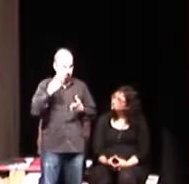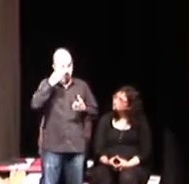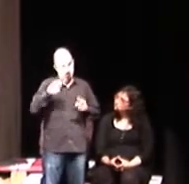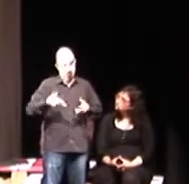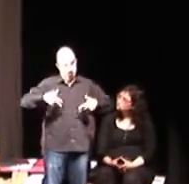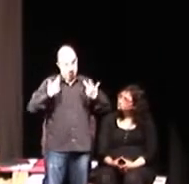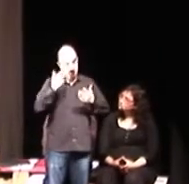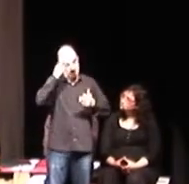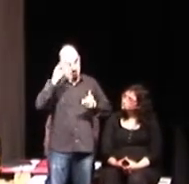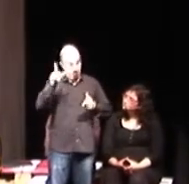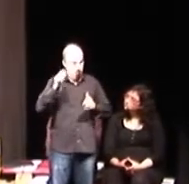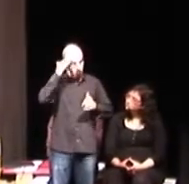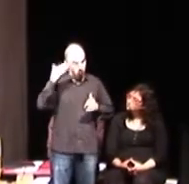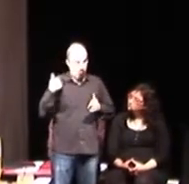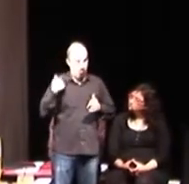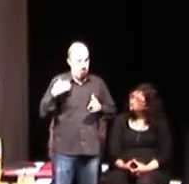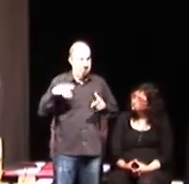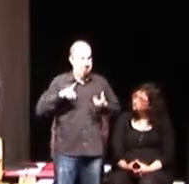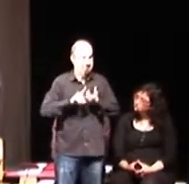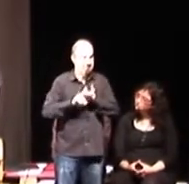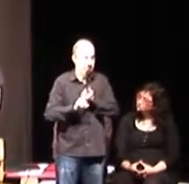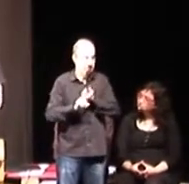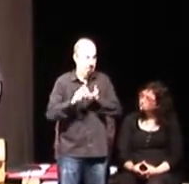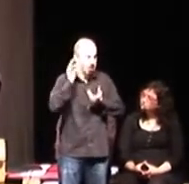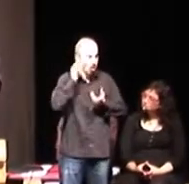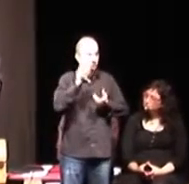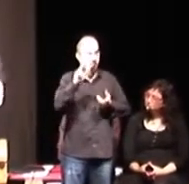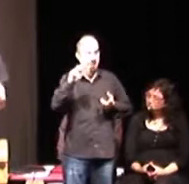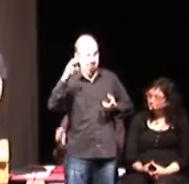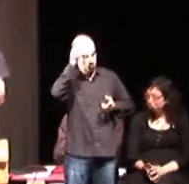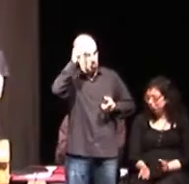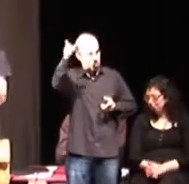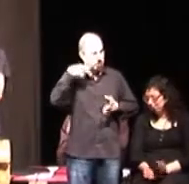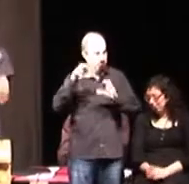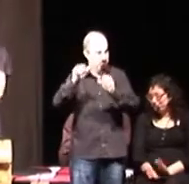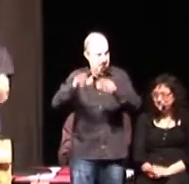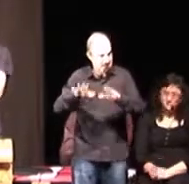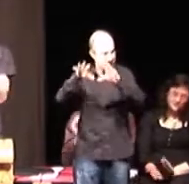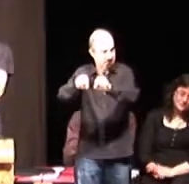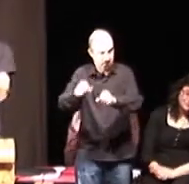només recordar una lluita, que és la de les germanes, la de les dones de Kobane, la del poble kurd,